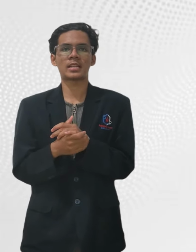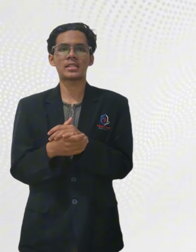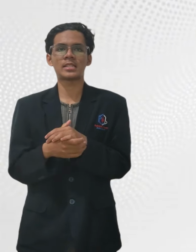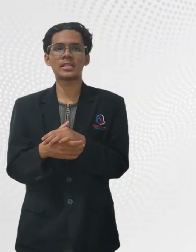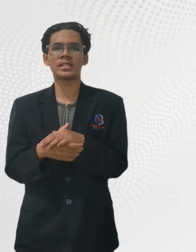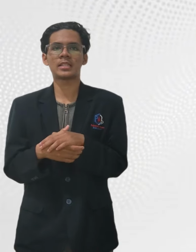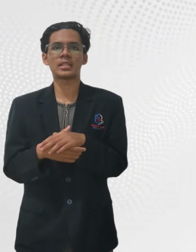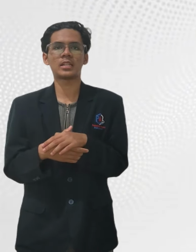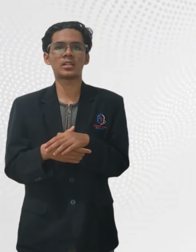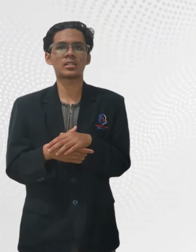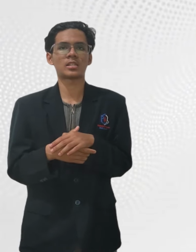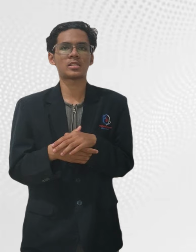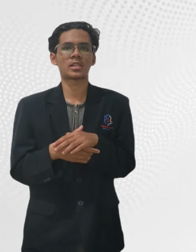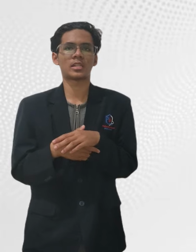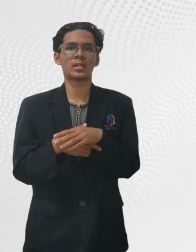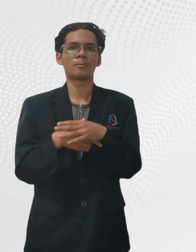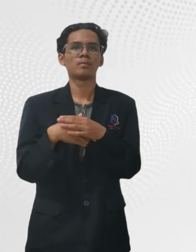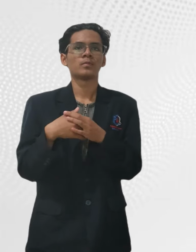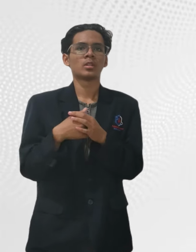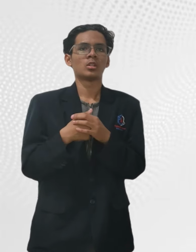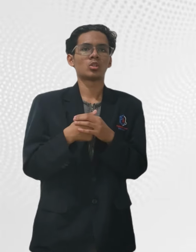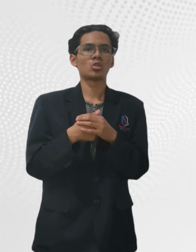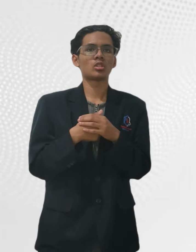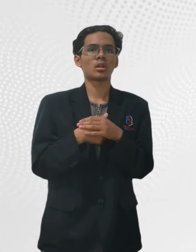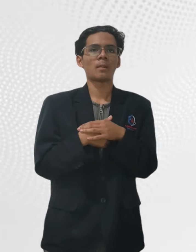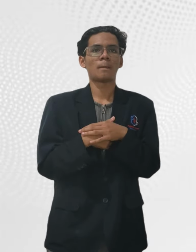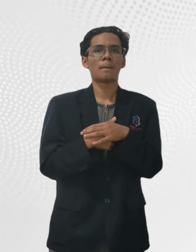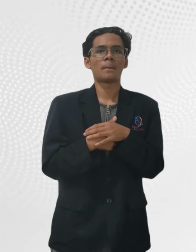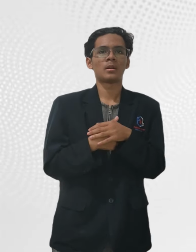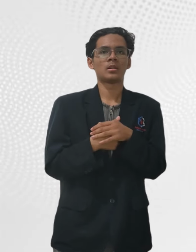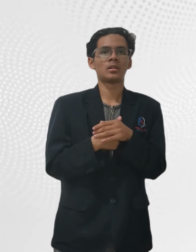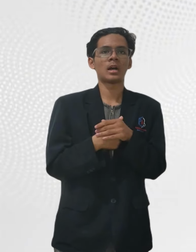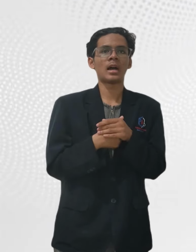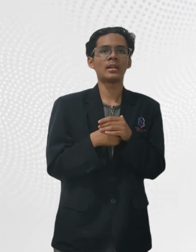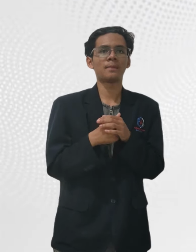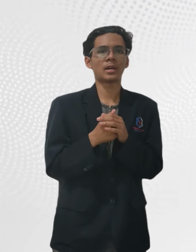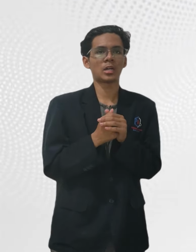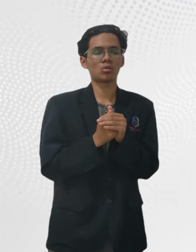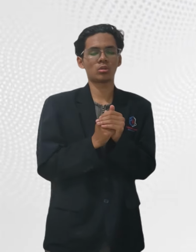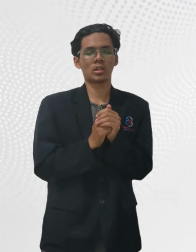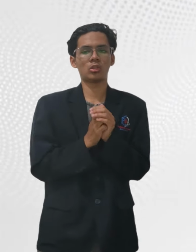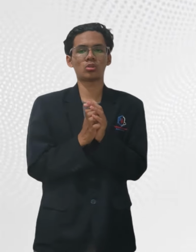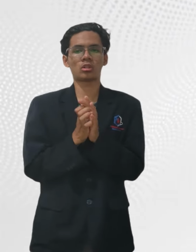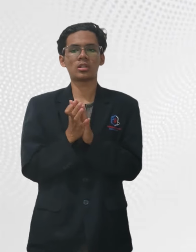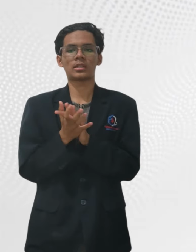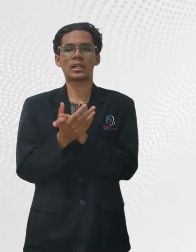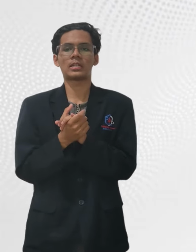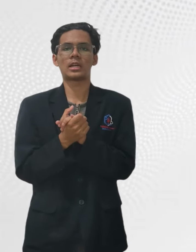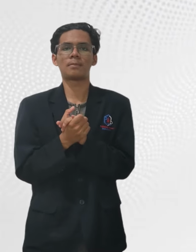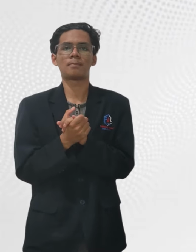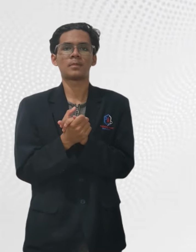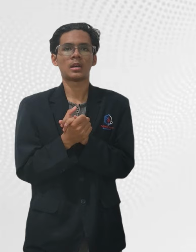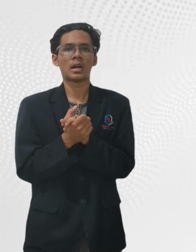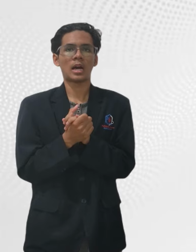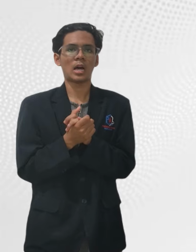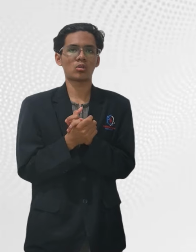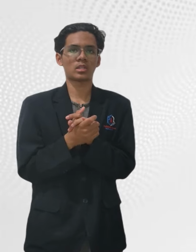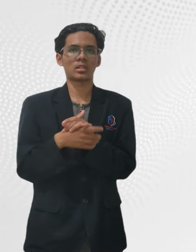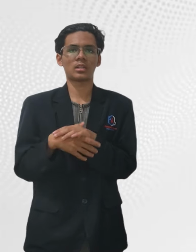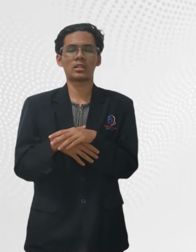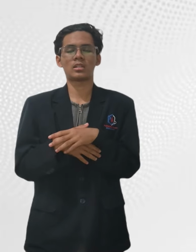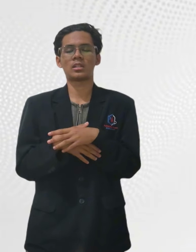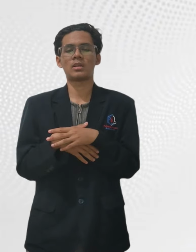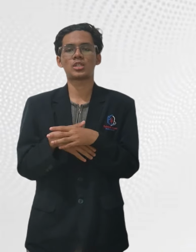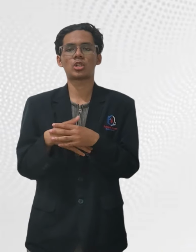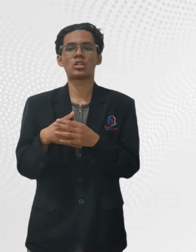memiliki resistansi internal yang resistansi seri. Terus ada pengaruh induktor terhadap arus